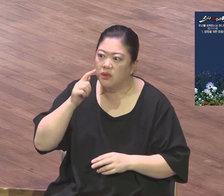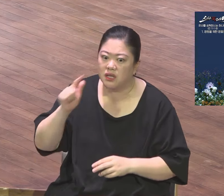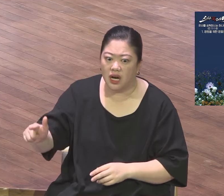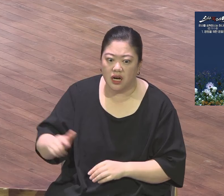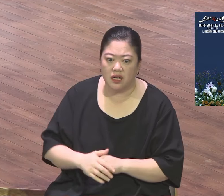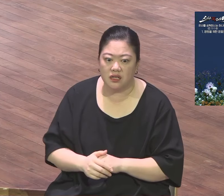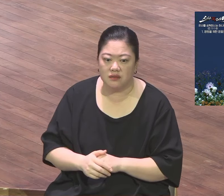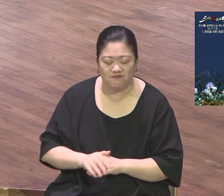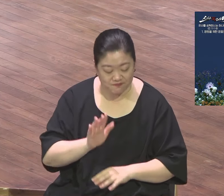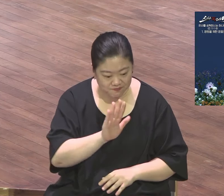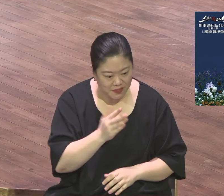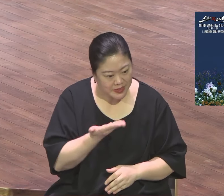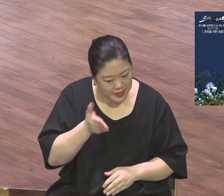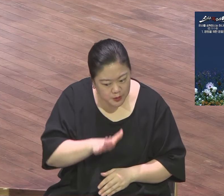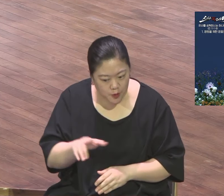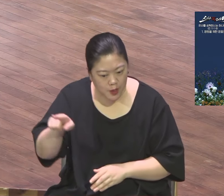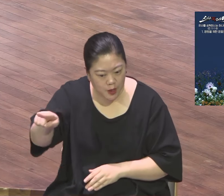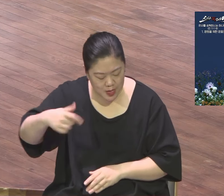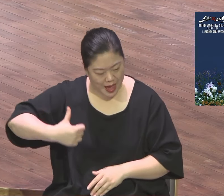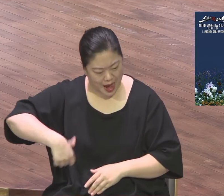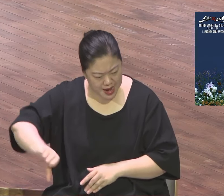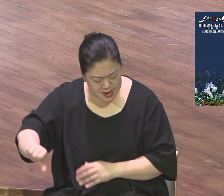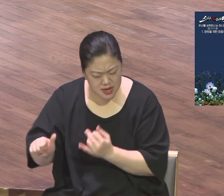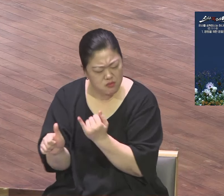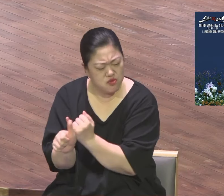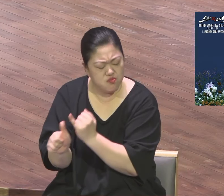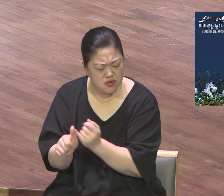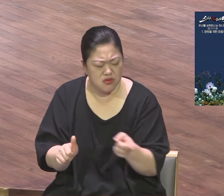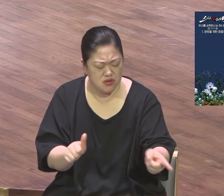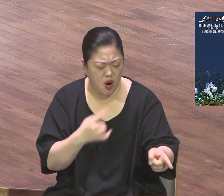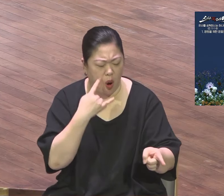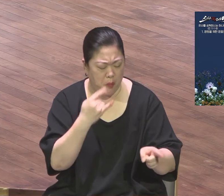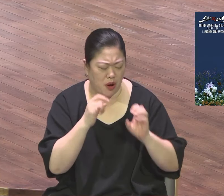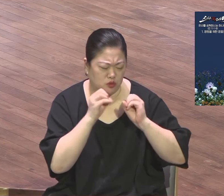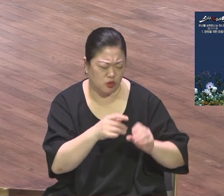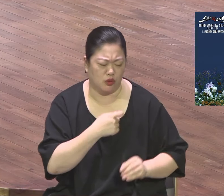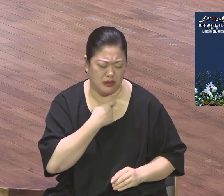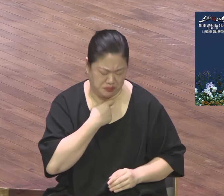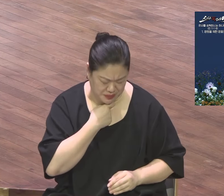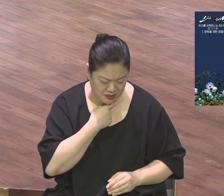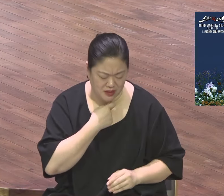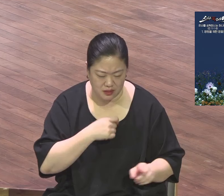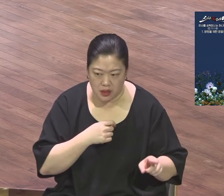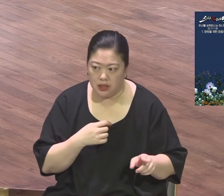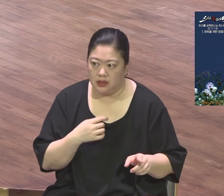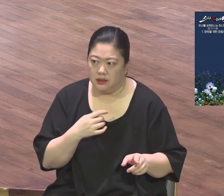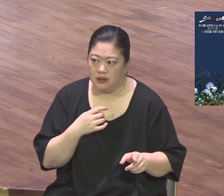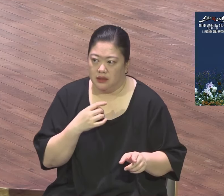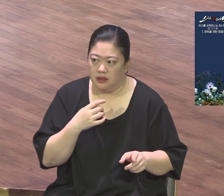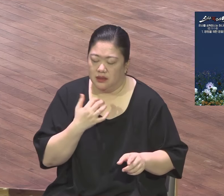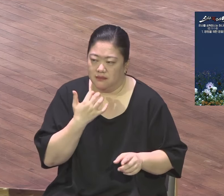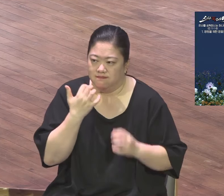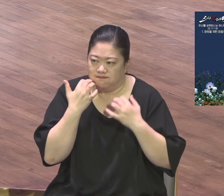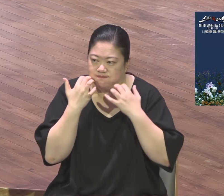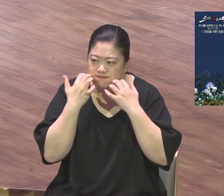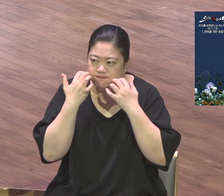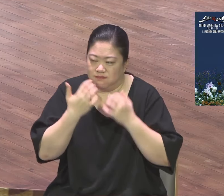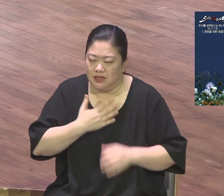237개 장로 세워놓고 전 교인들이 제비 뽑아가지고 한 나라 붙들고 기도하는 교회가 지구상에 어디